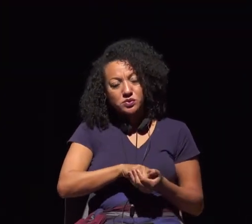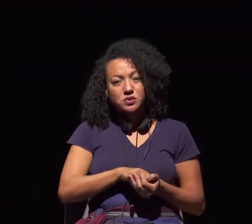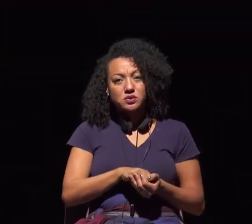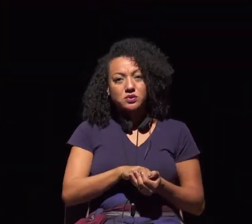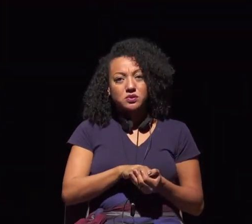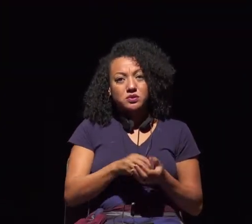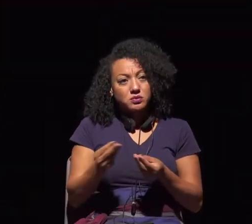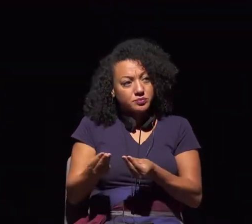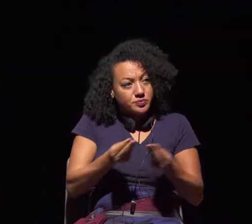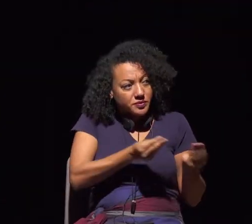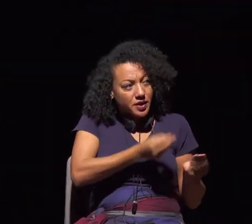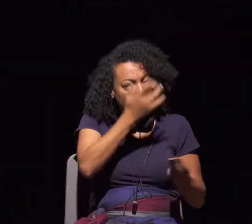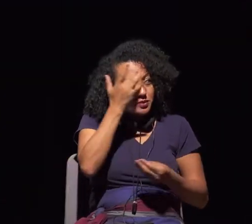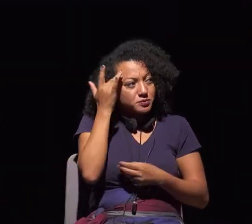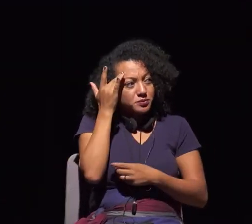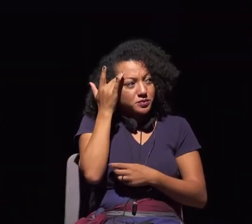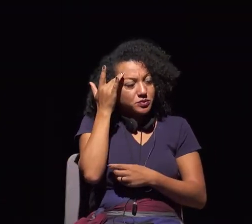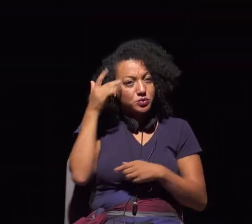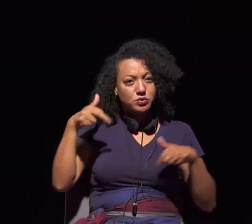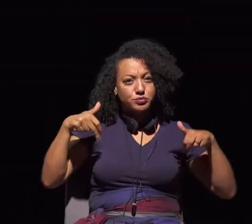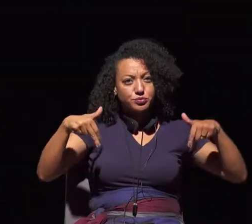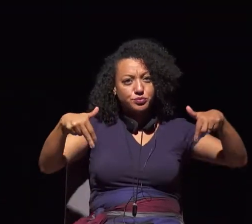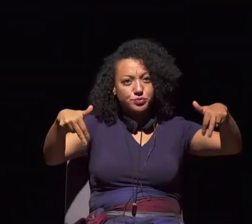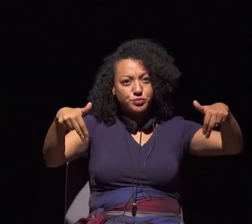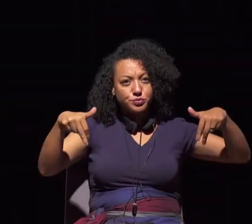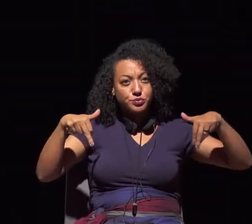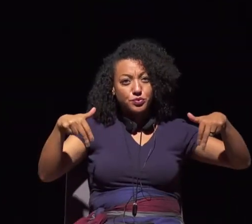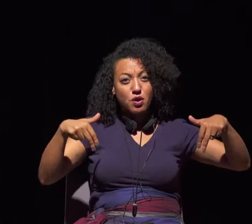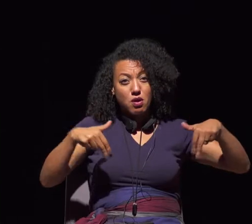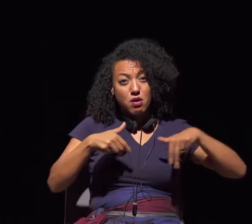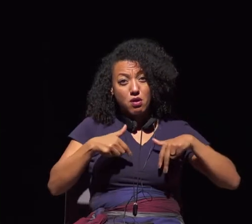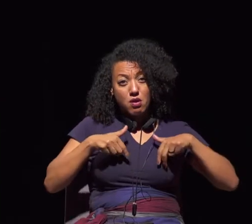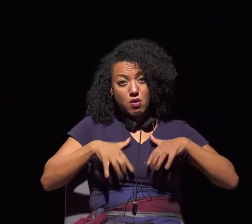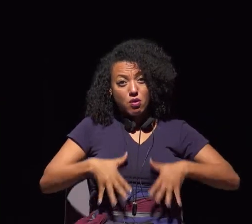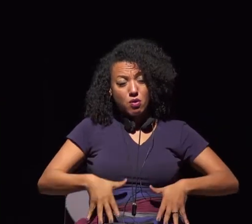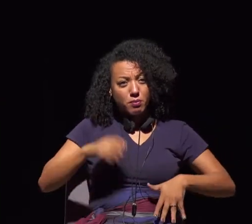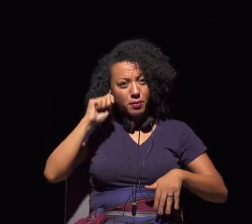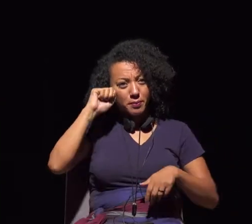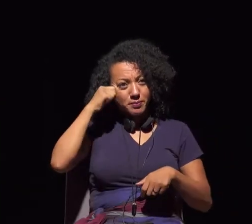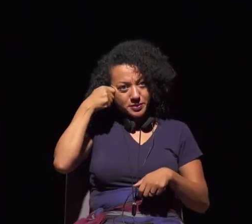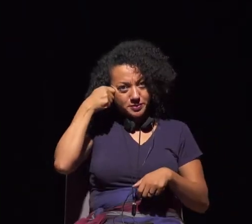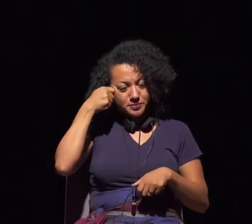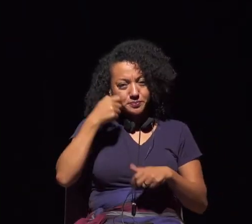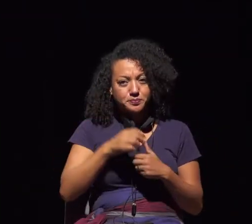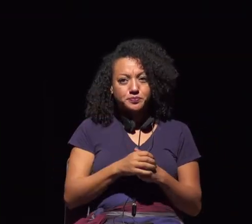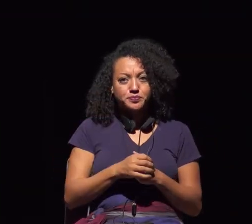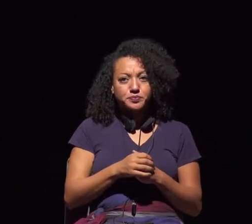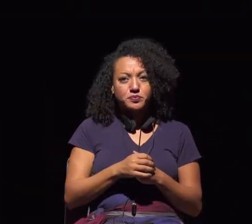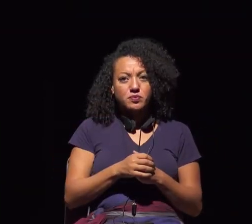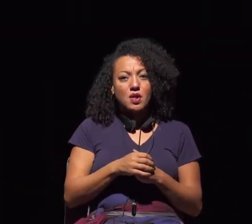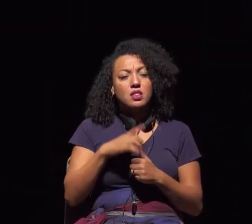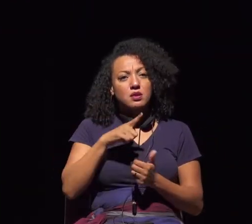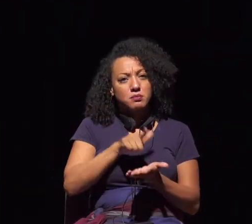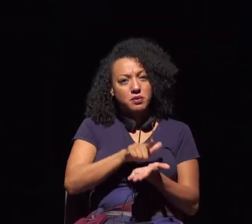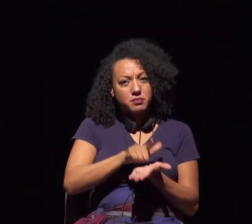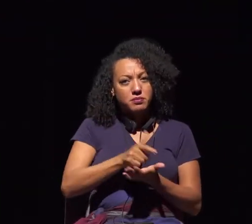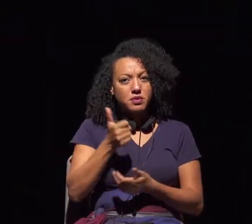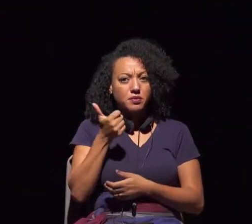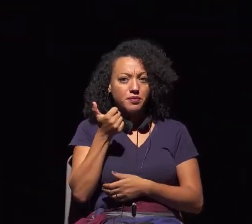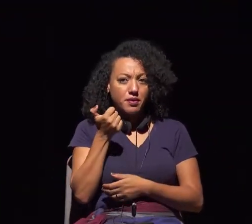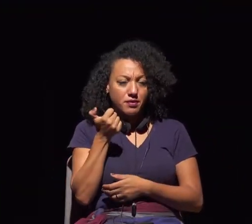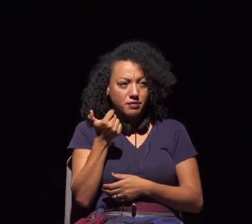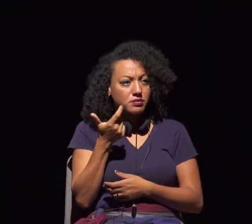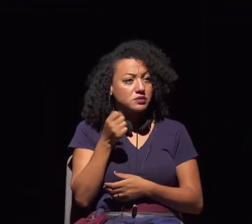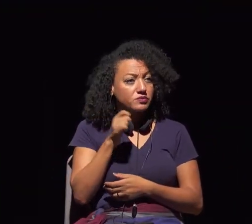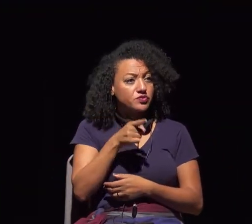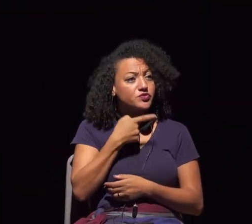e entreguem para os nossos funcionários em preto, que estão circulando pelo auditório, durante as falas. Eles têm papel, algum deles tem